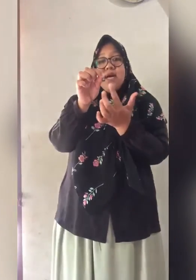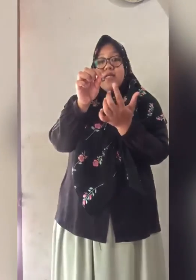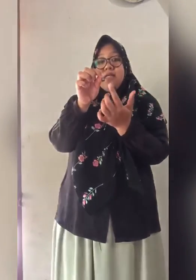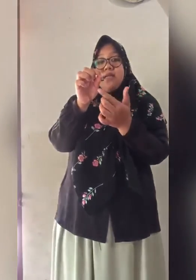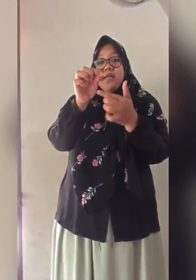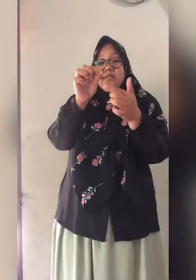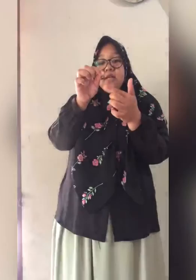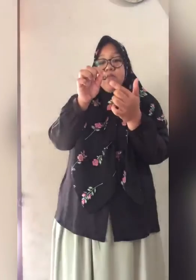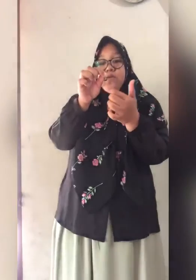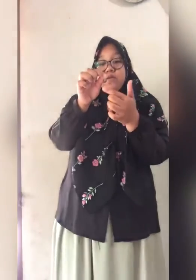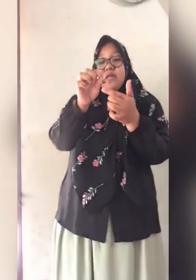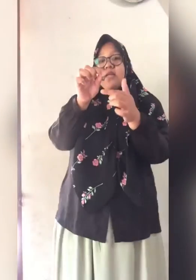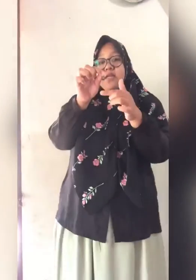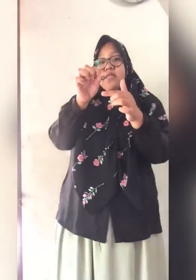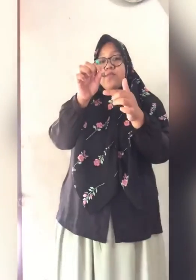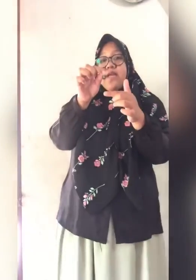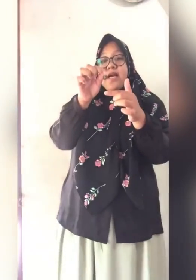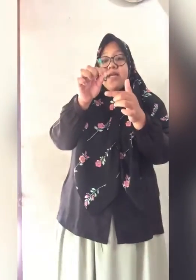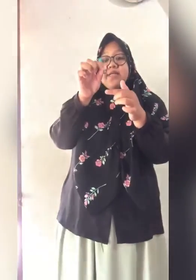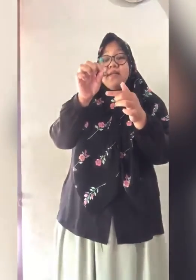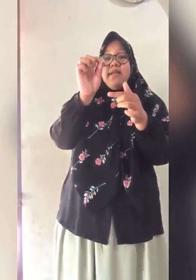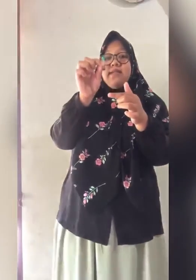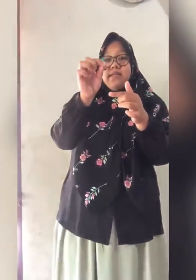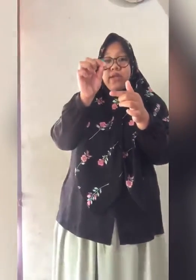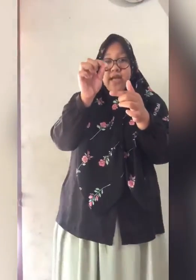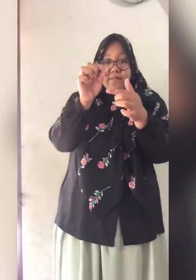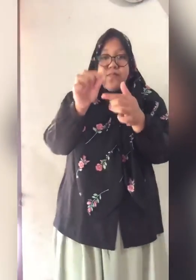akan selalu berurutan sesuai dengan transistornya.